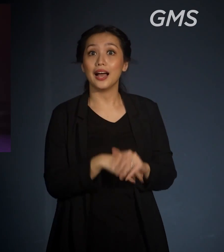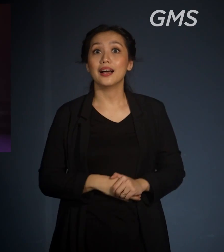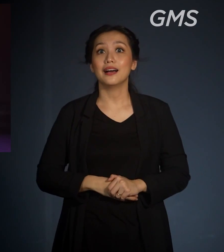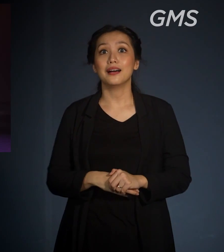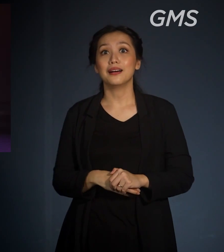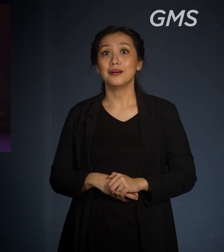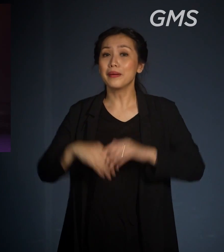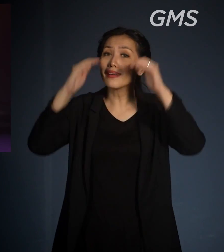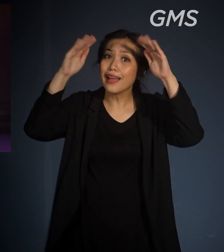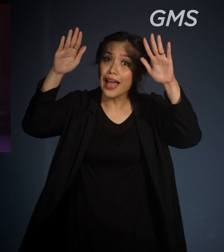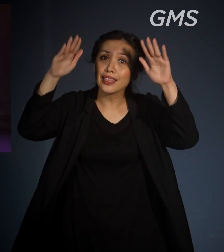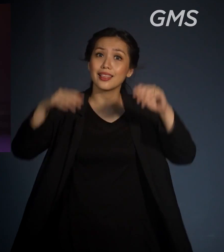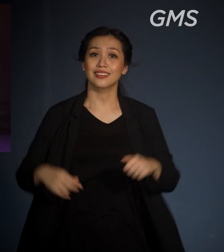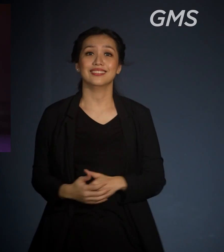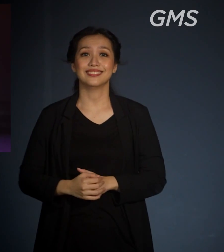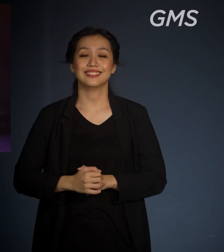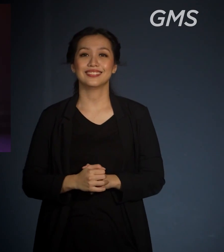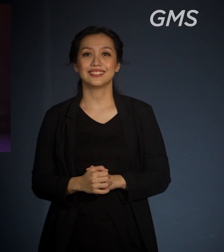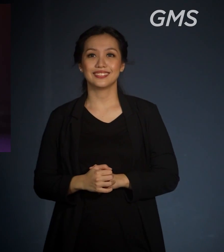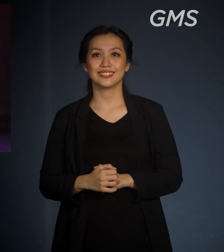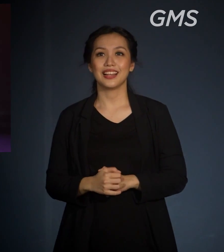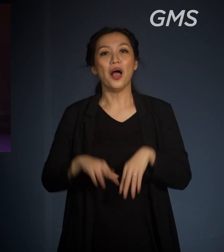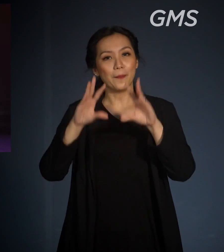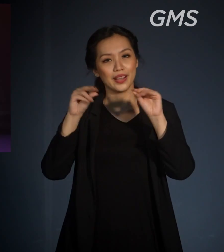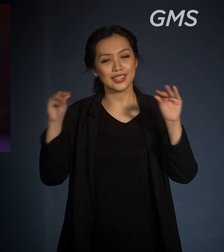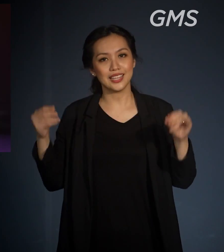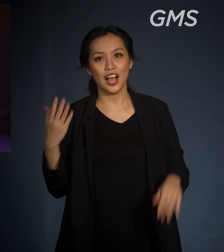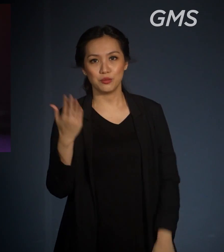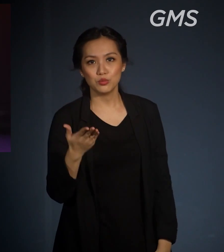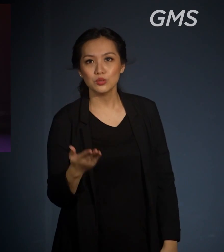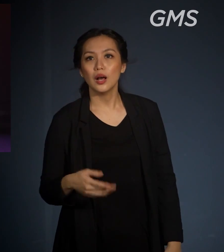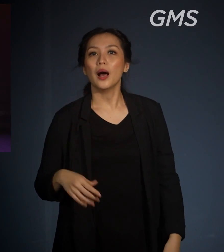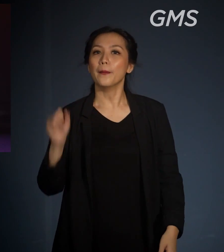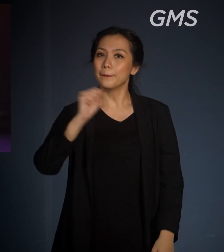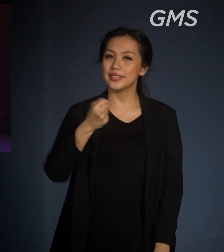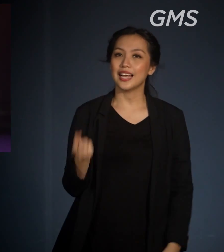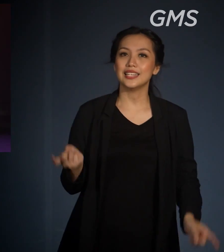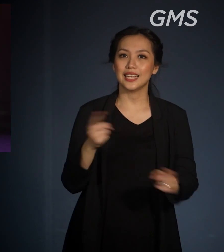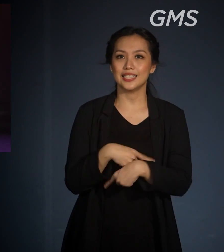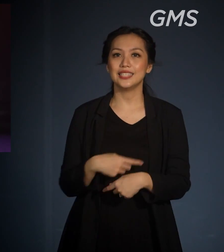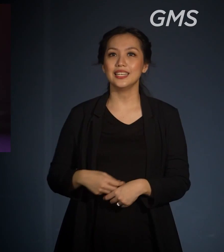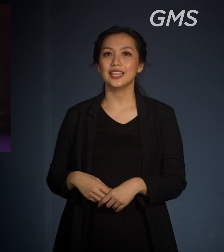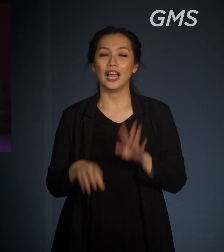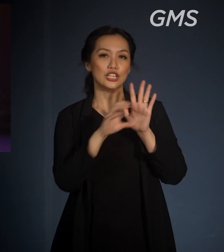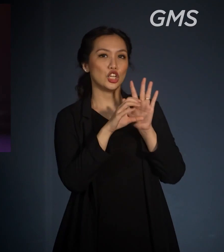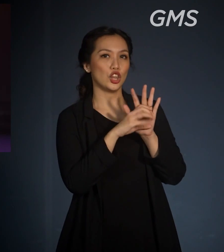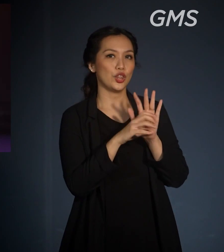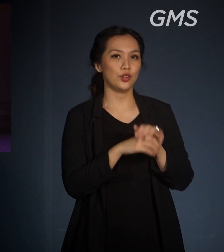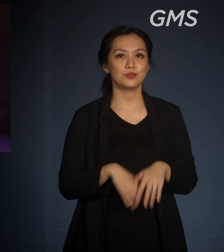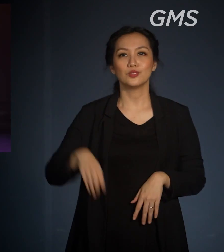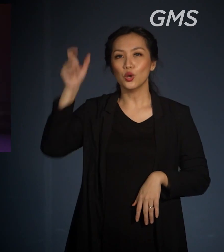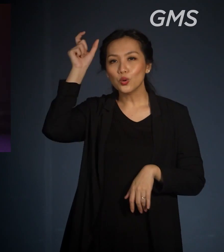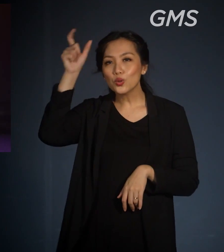kata-kata, yaitu kesaksian hidup. Dan pekerjaan Anda itu bisa menjadi mimbar kesaksian bagi